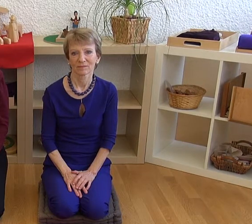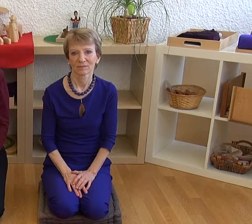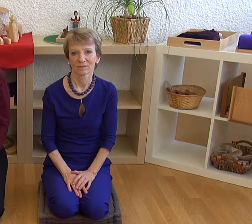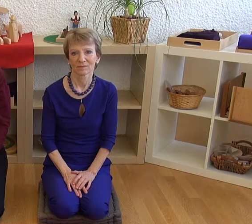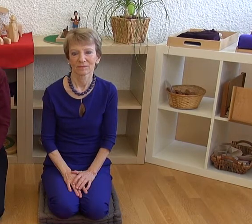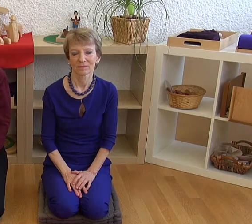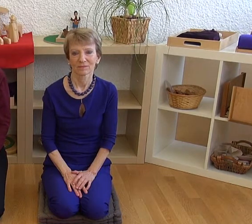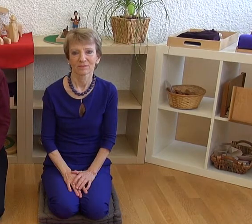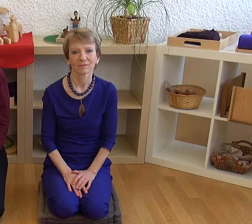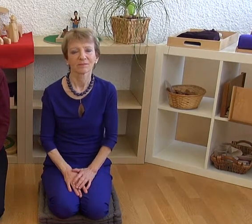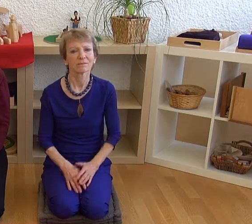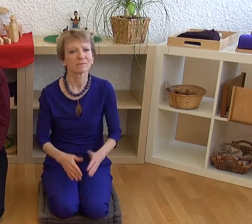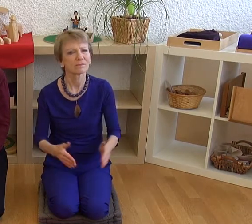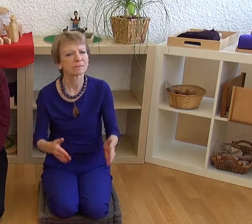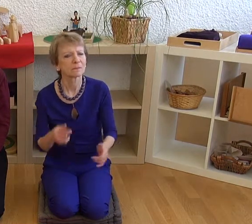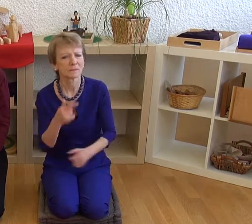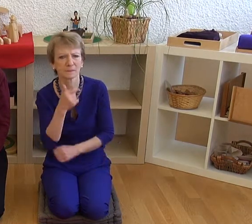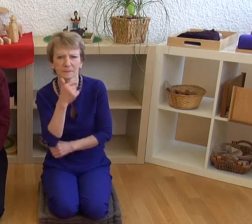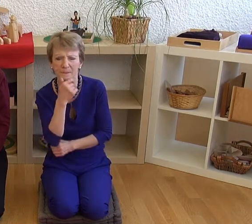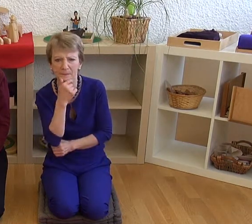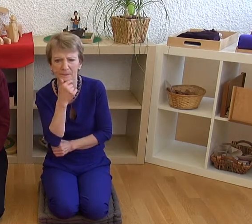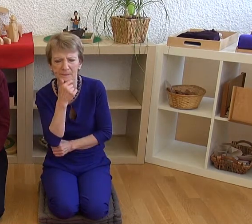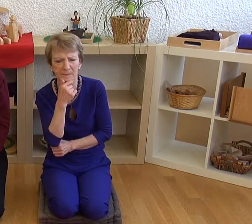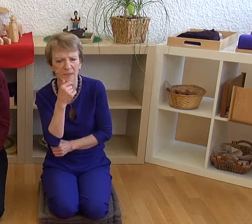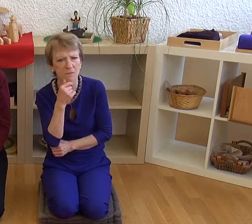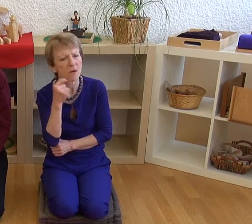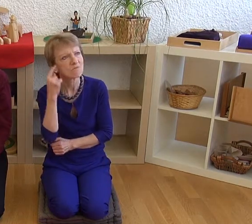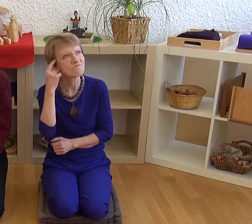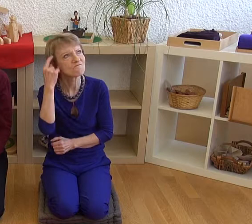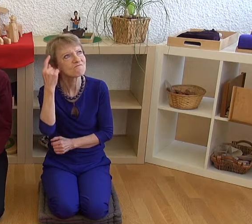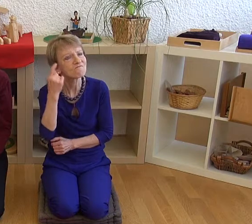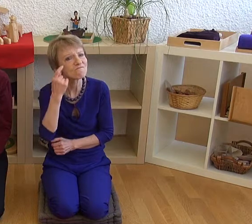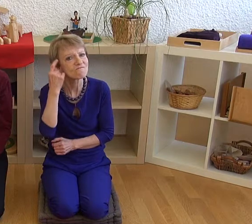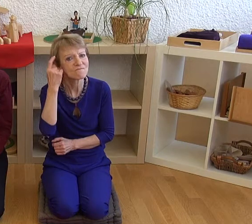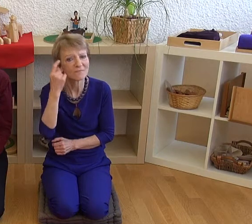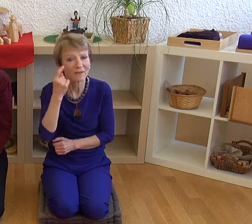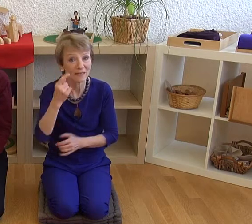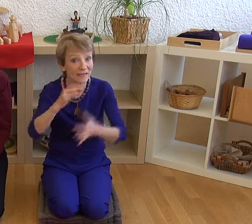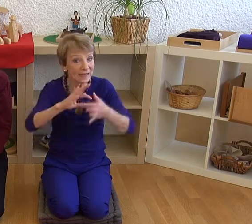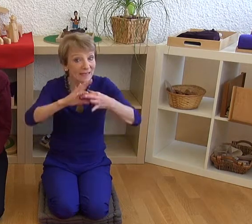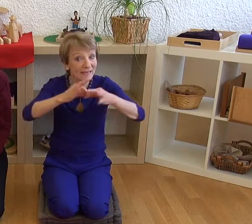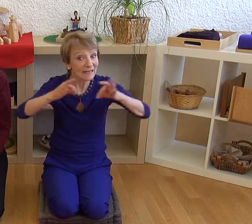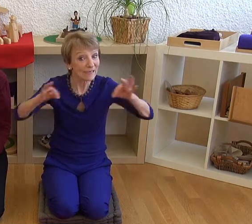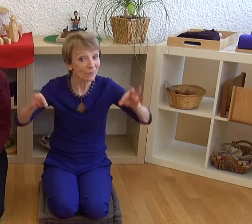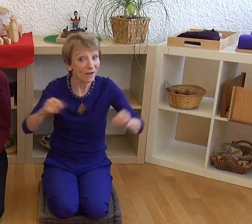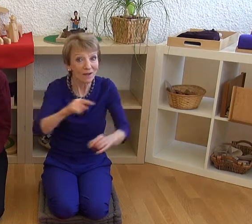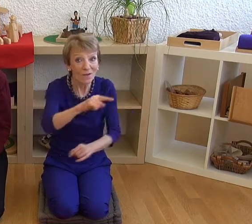Et je me demande ce que vous avez préféré dans cette histoire.